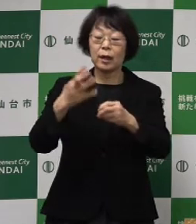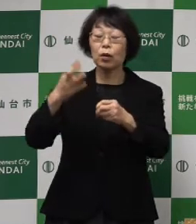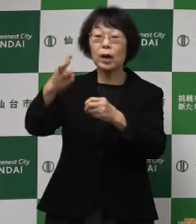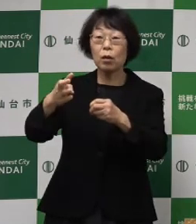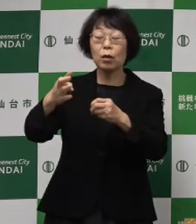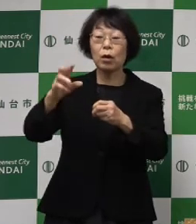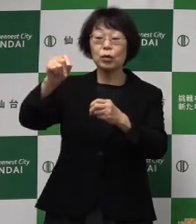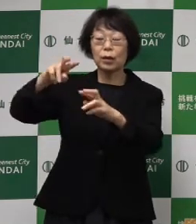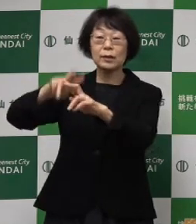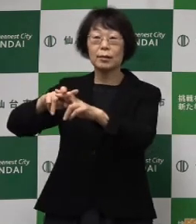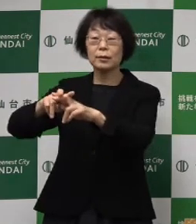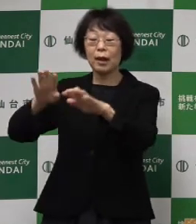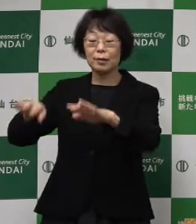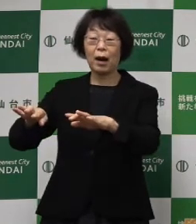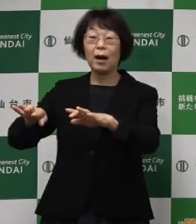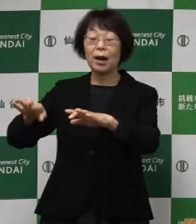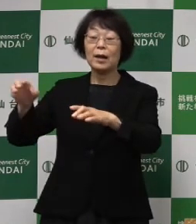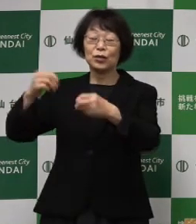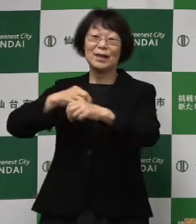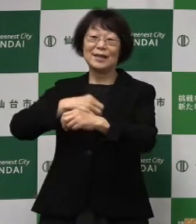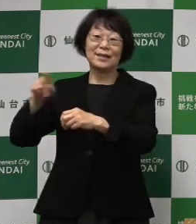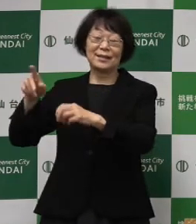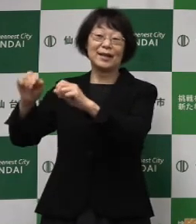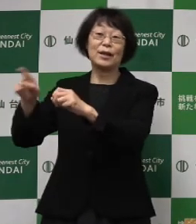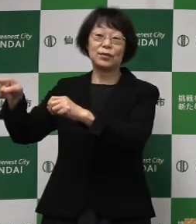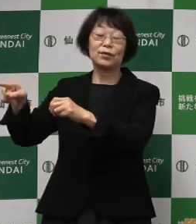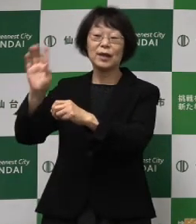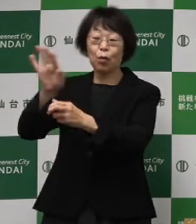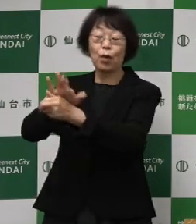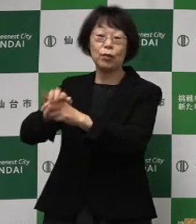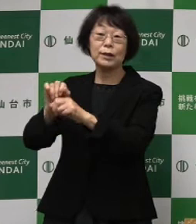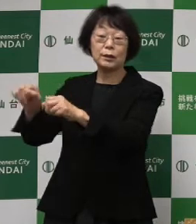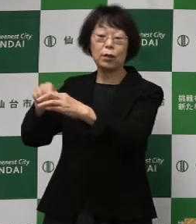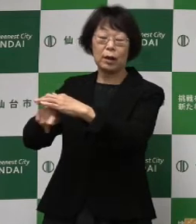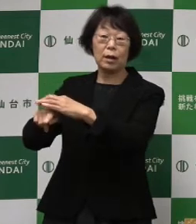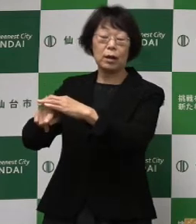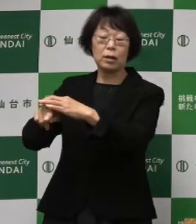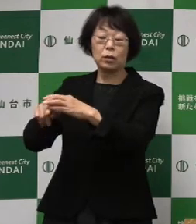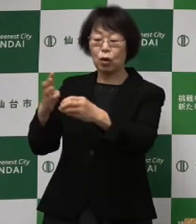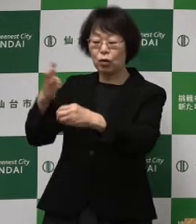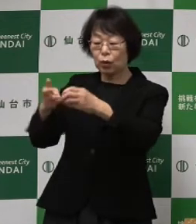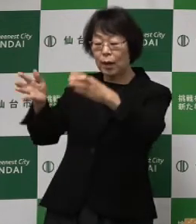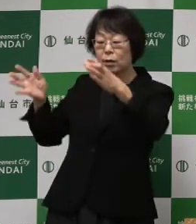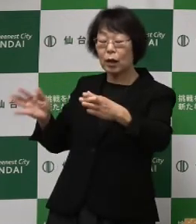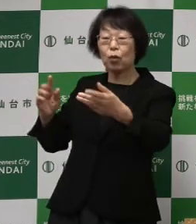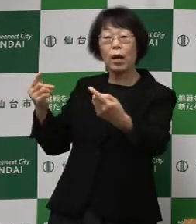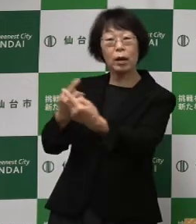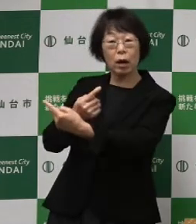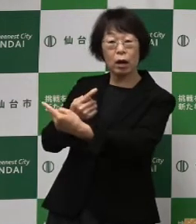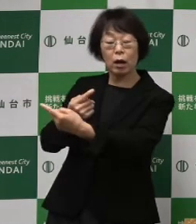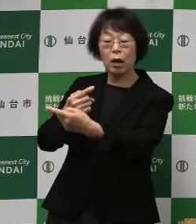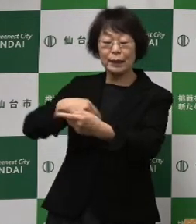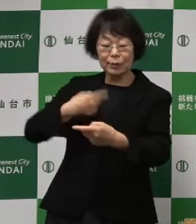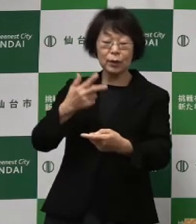職ということもあってああいうマイクの握り方になったかと思うんですけれども、この4年間の変化、ご自身が市長